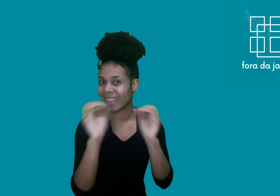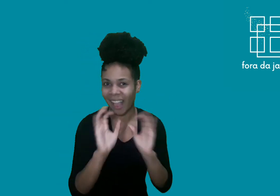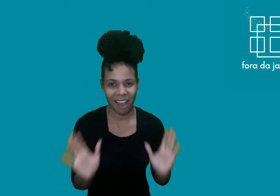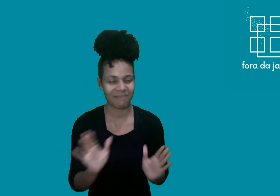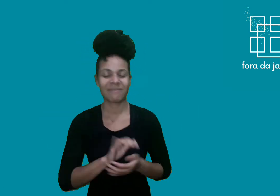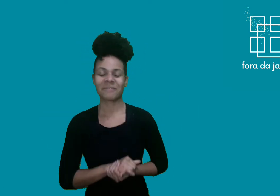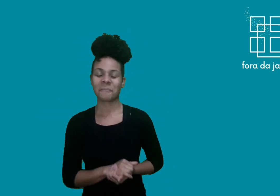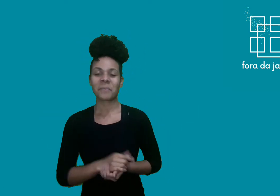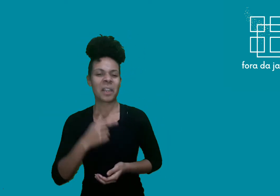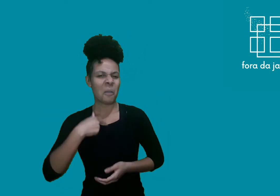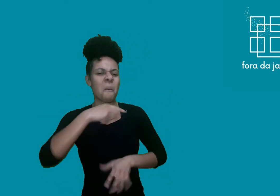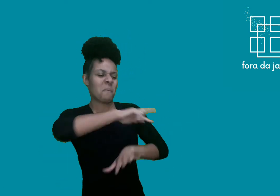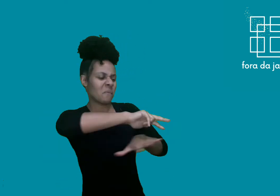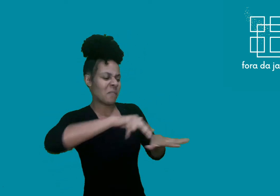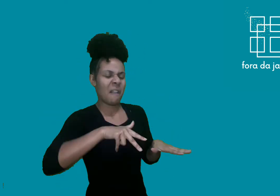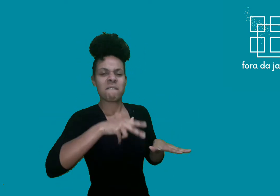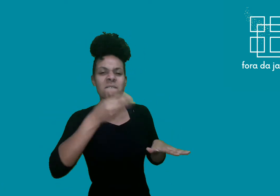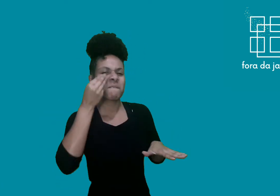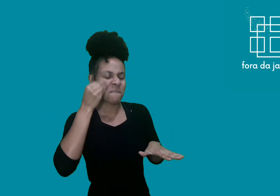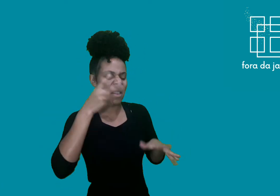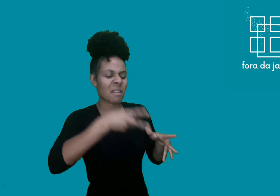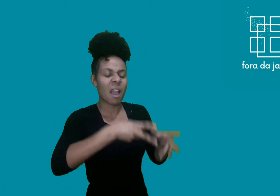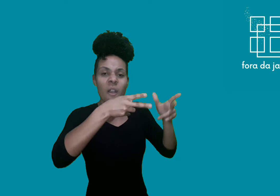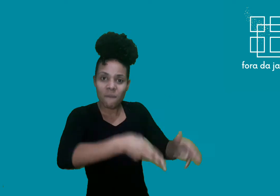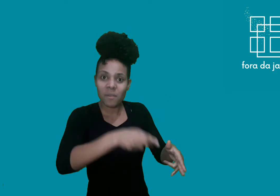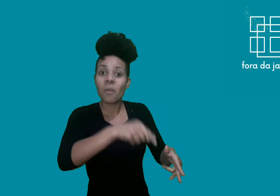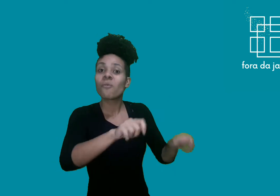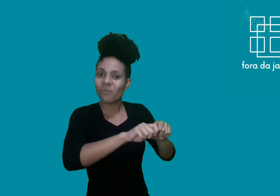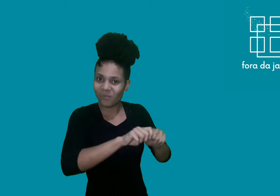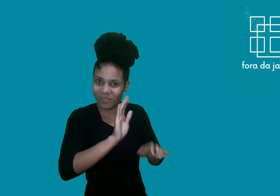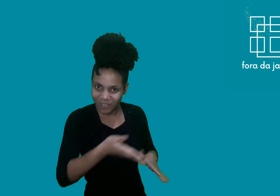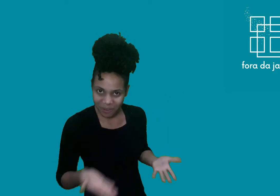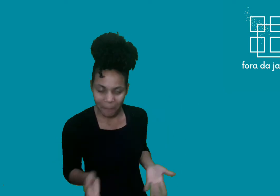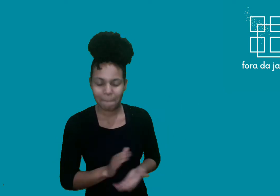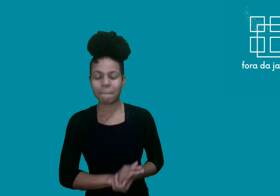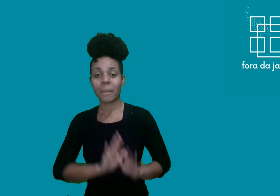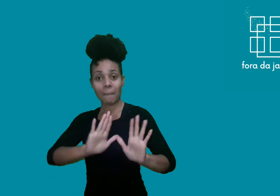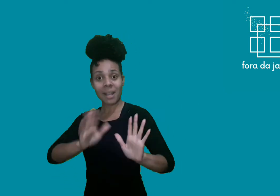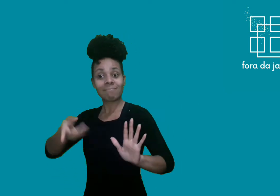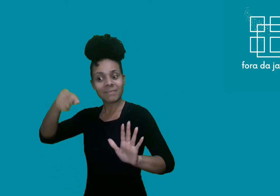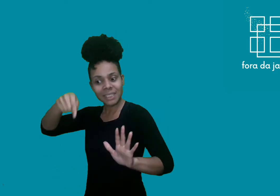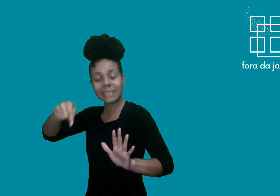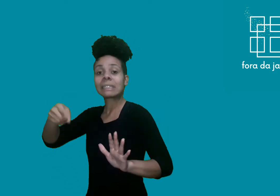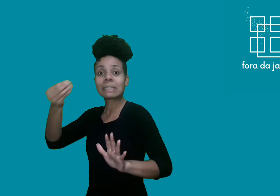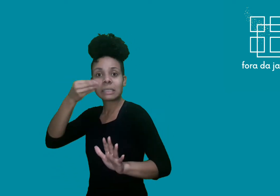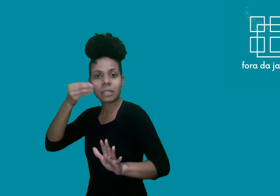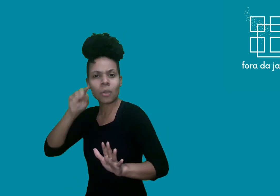que eu fiz. Não é um teste da Toda Team, mas é um teste... Se for da Toda Team, a gente também aceita, tá?